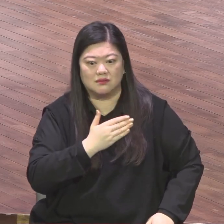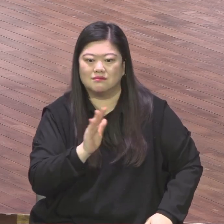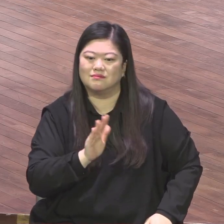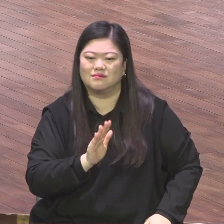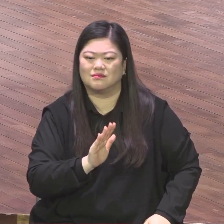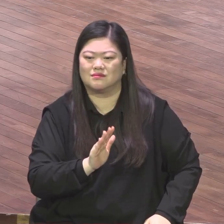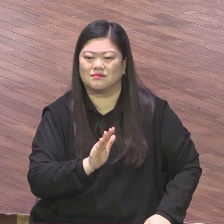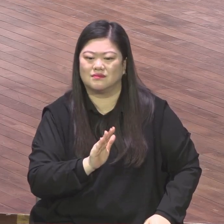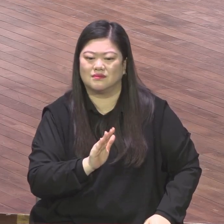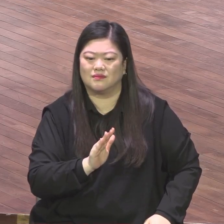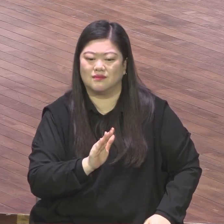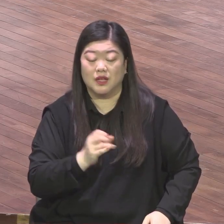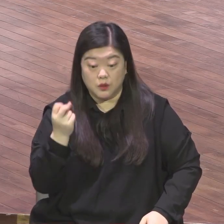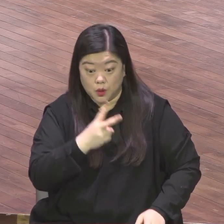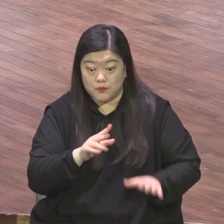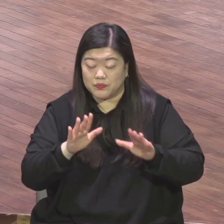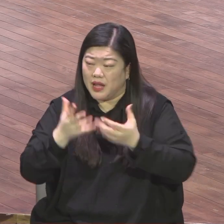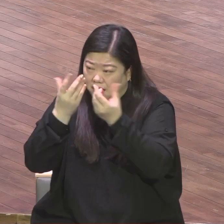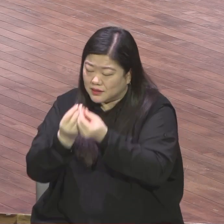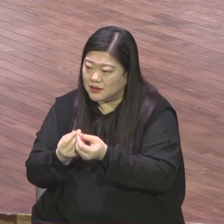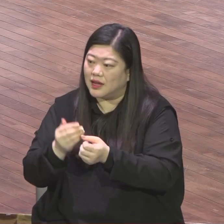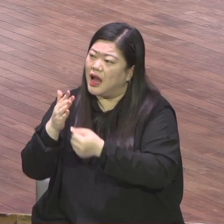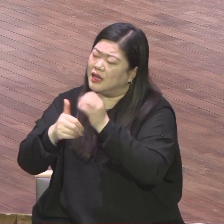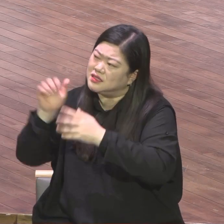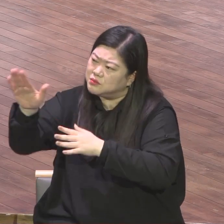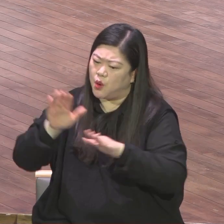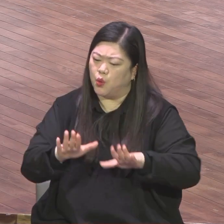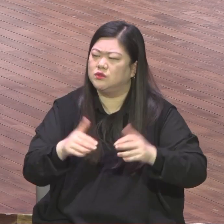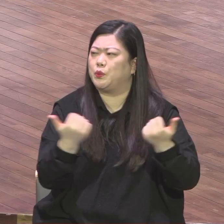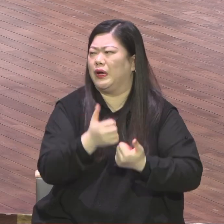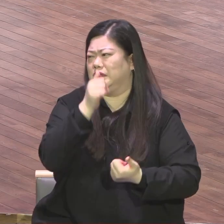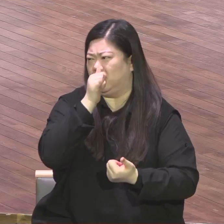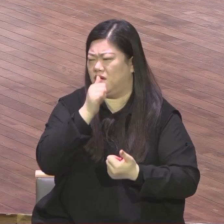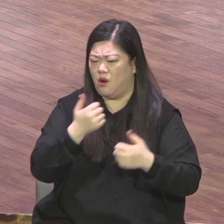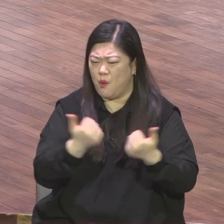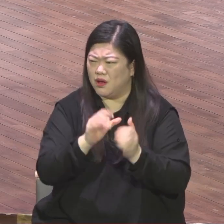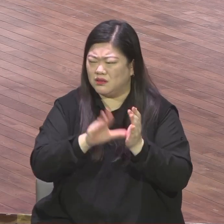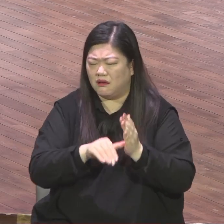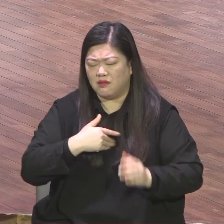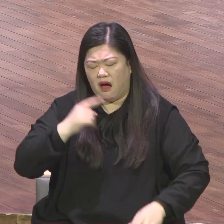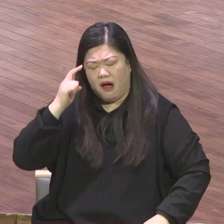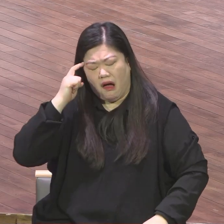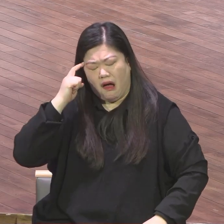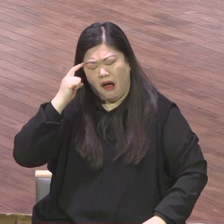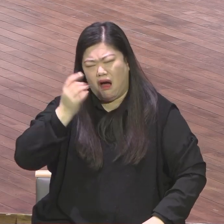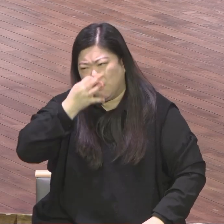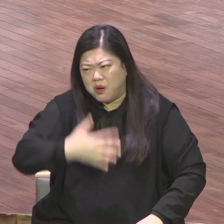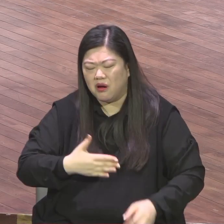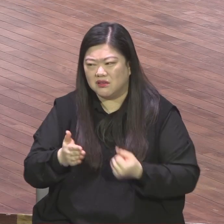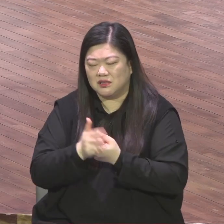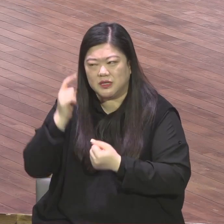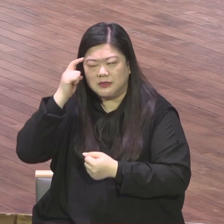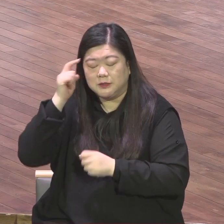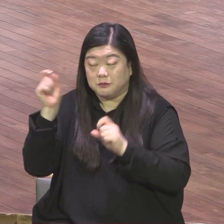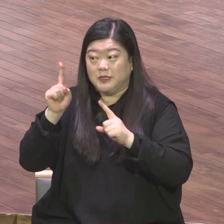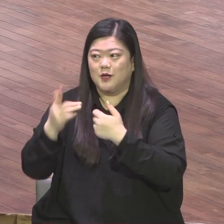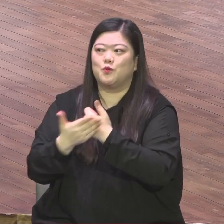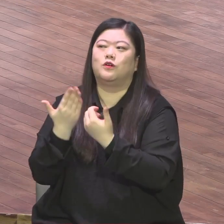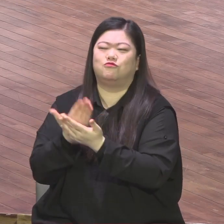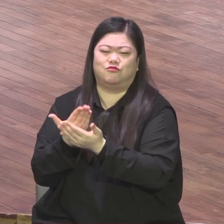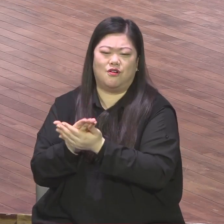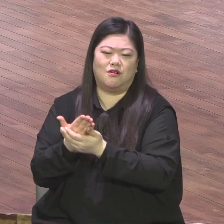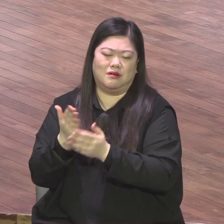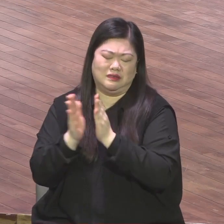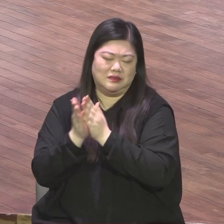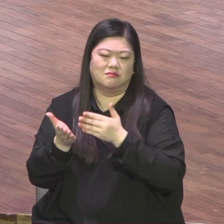갑니다. 오늘 회의하러 갑니다. 힘을 주옵소서. 옛날에 제가 그렇게 볼 때